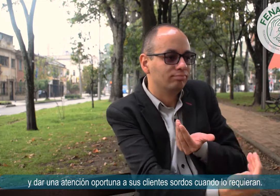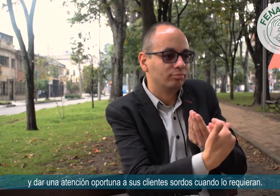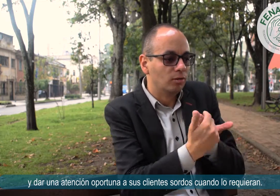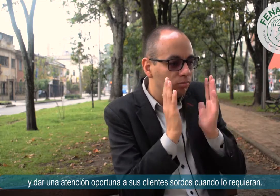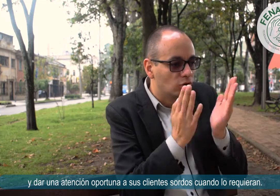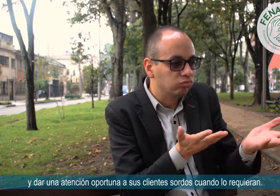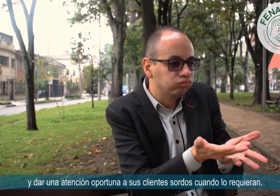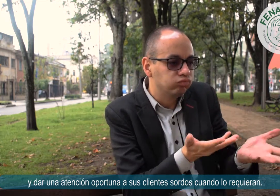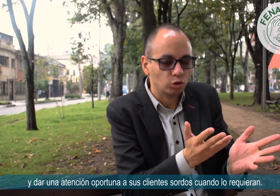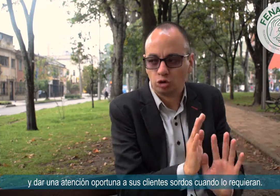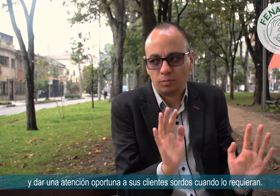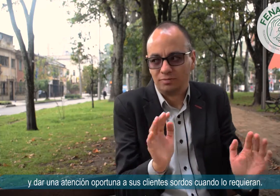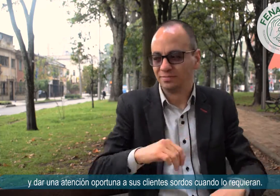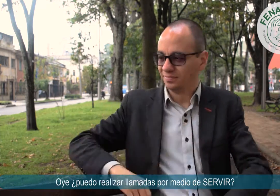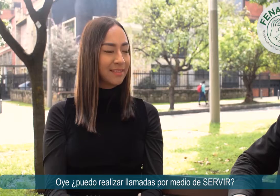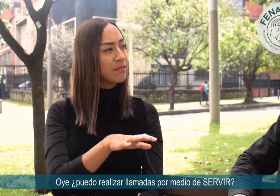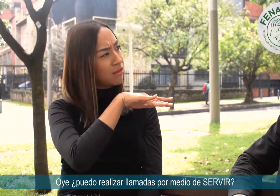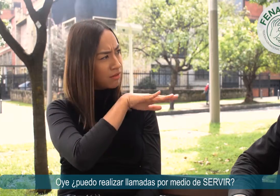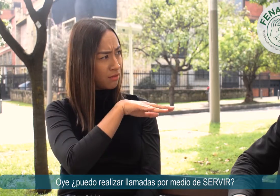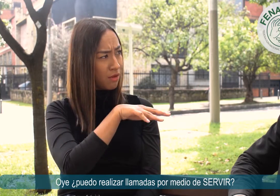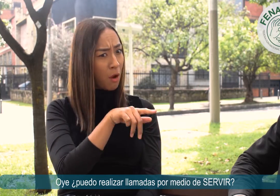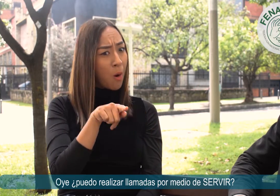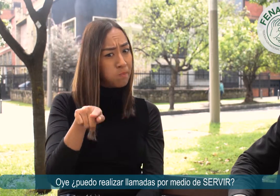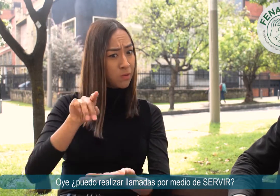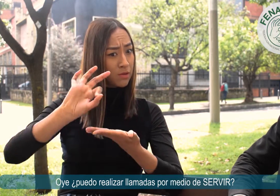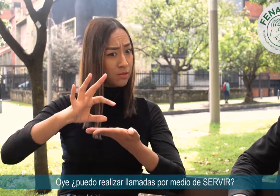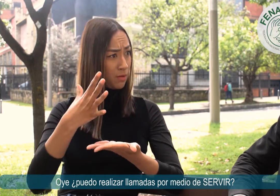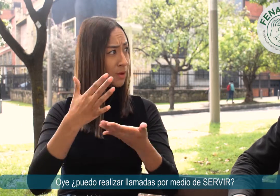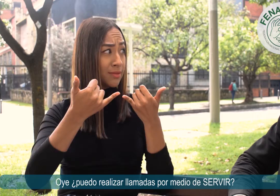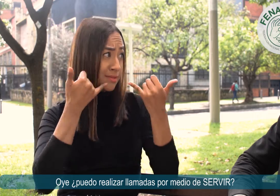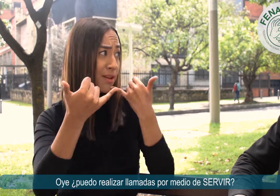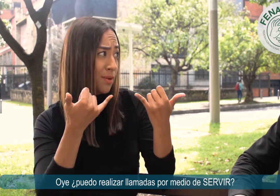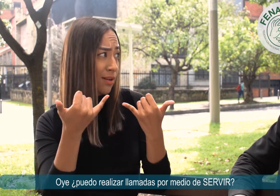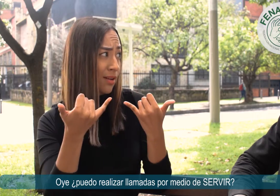oportuna a sus clientes sordos cuando lo requieran Oye, ¿puedo realizar llamadas por medio de Servir?